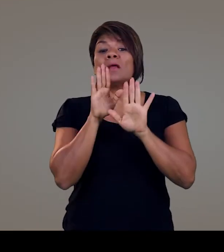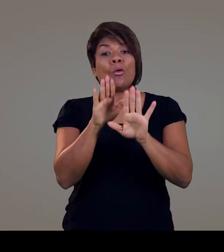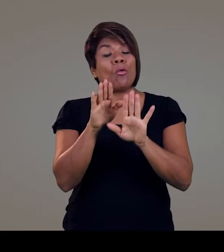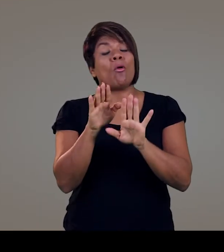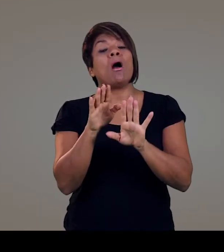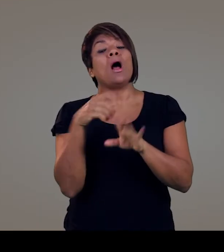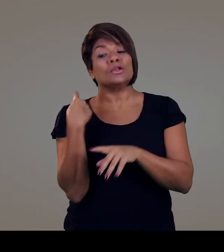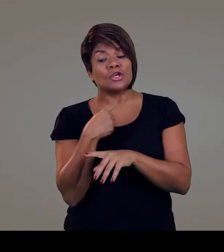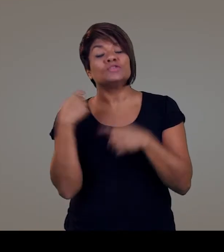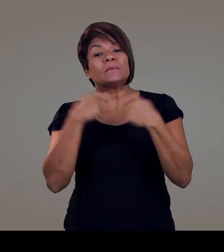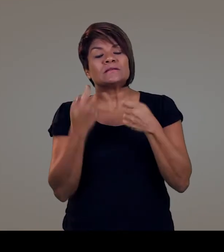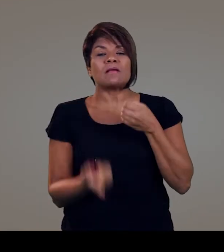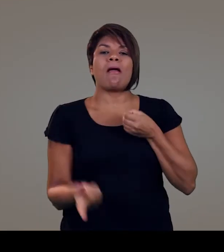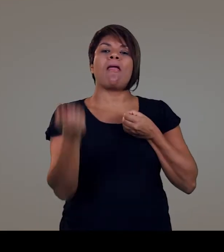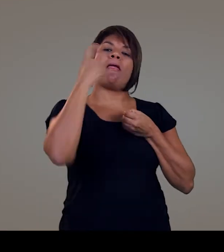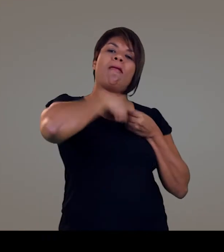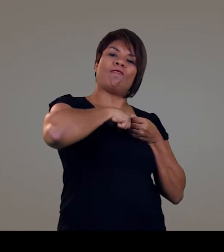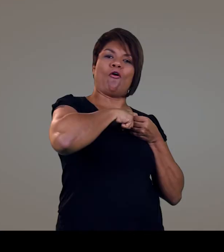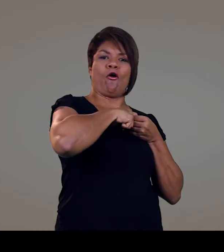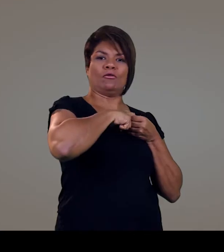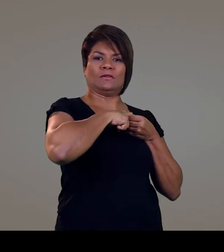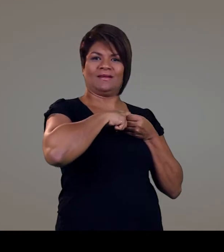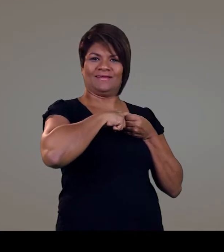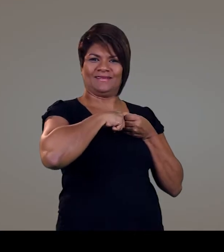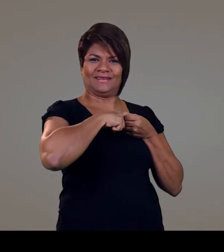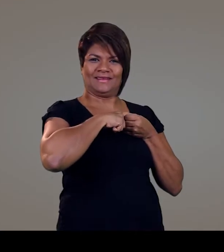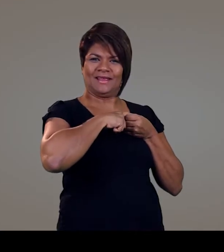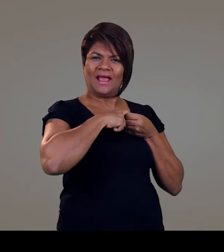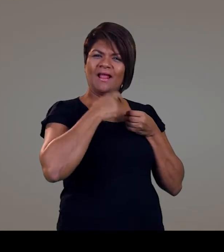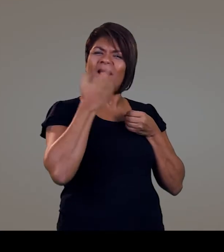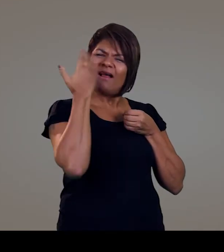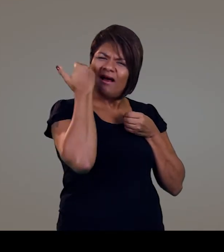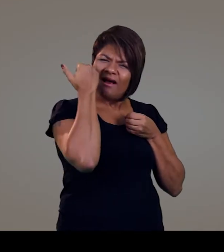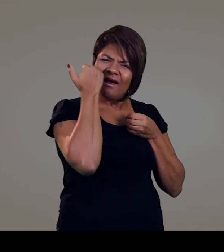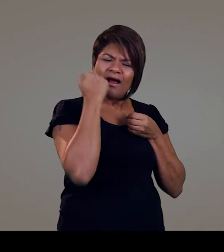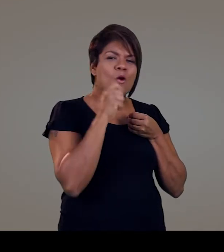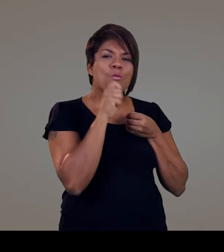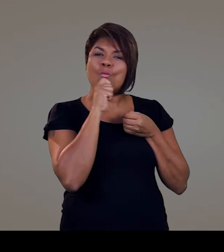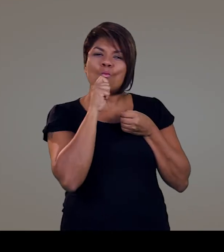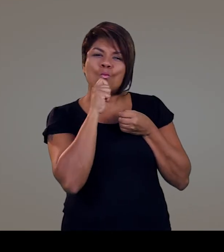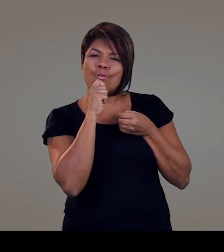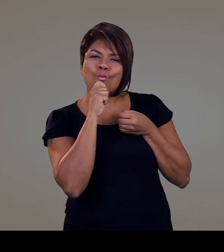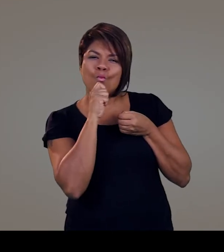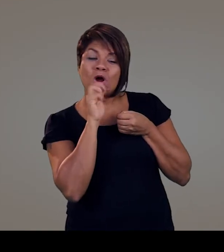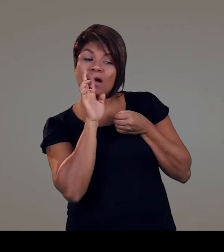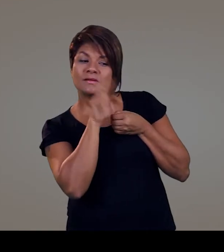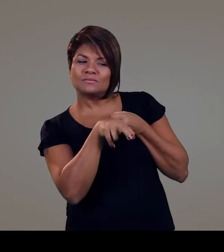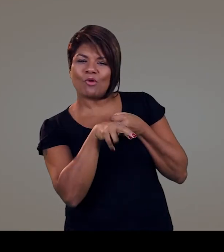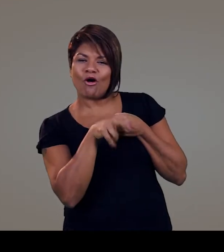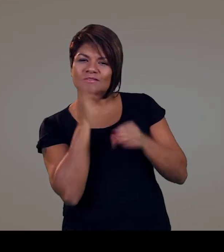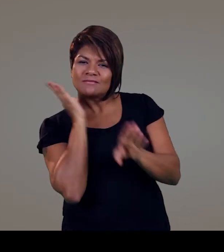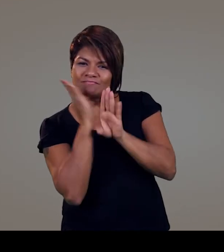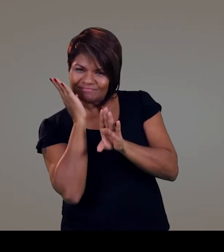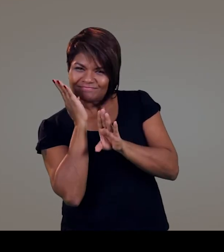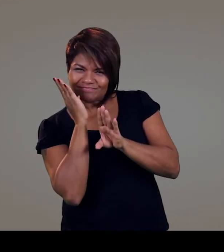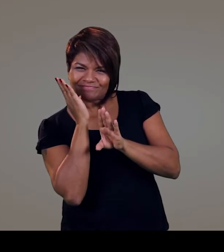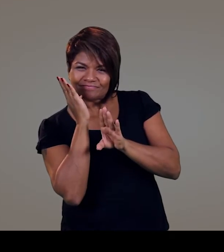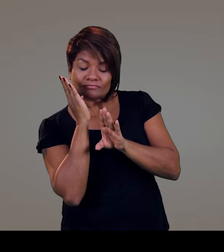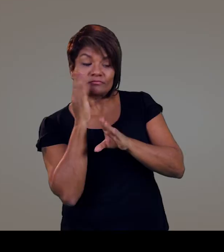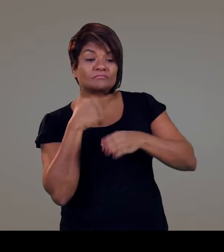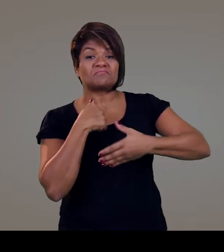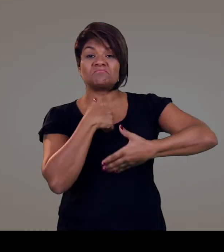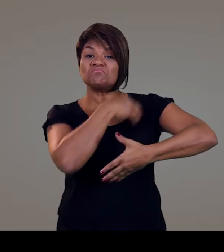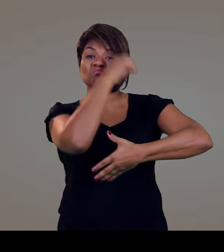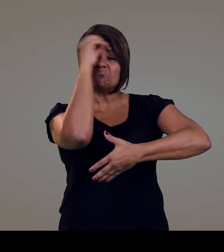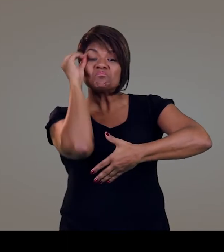esse acreditar. Porque o desenvolvimento infantil, ele é feito de